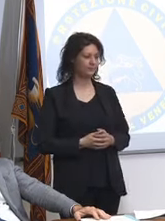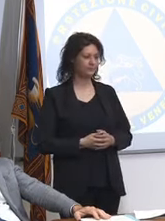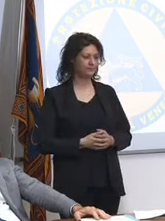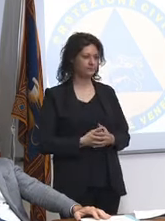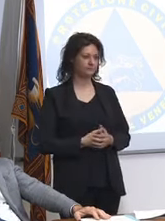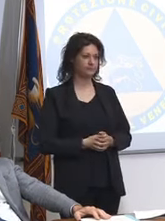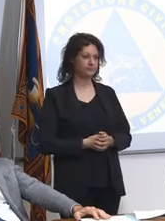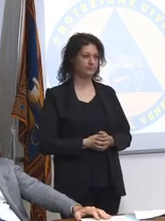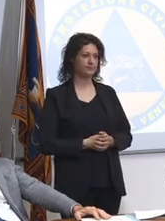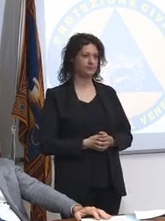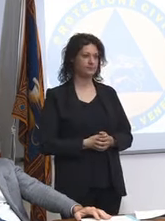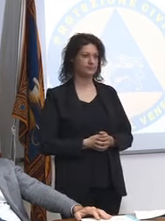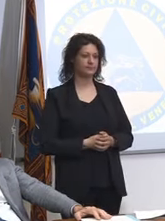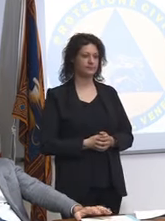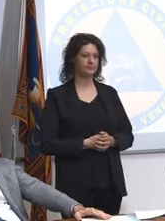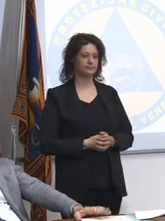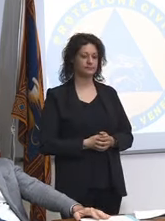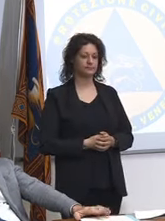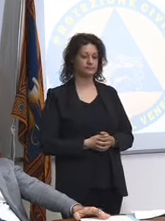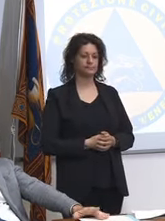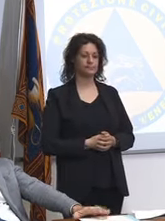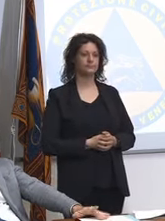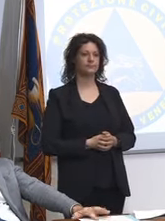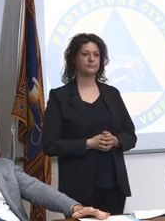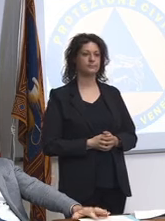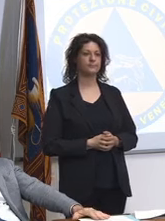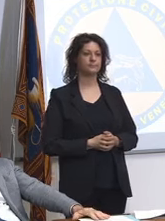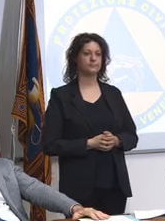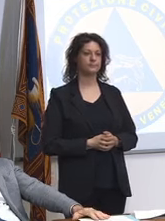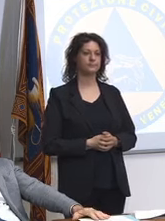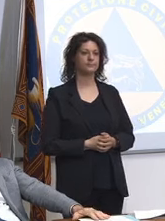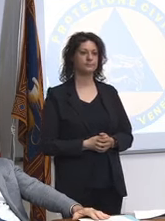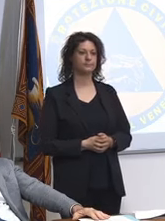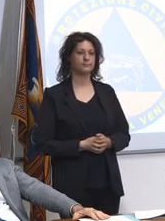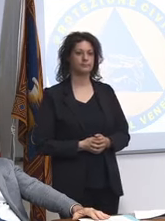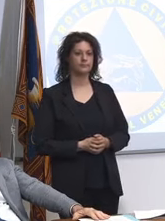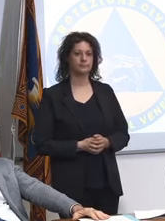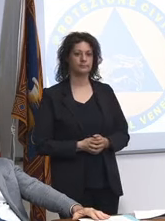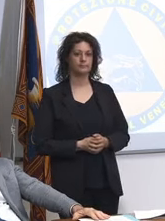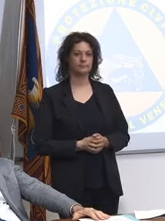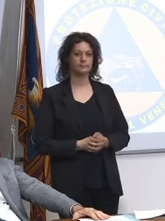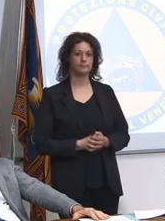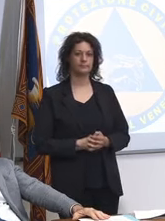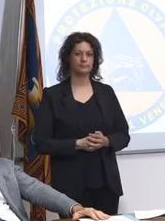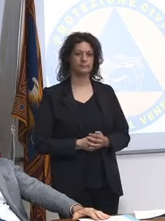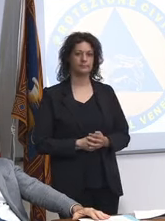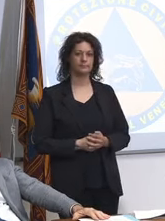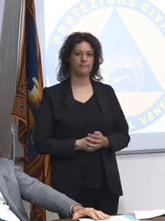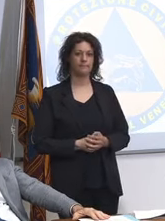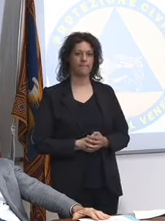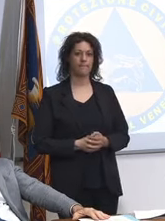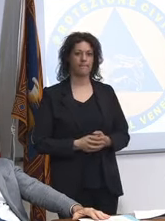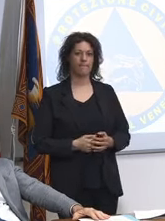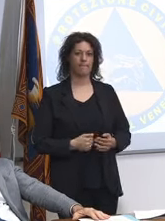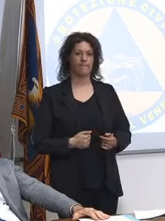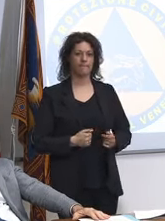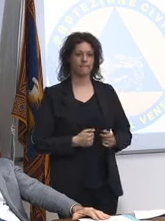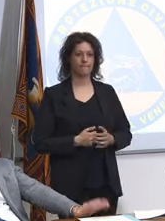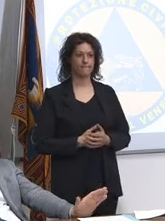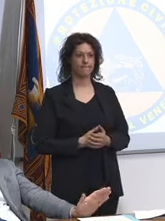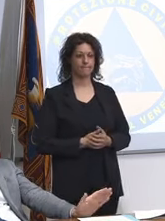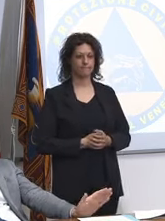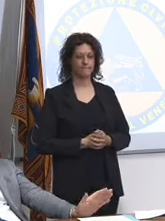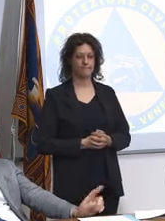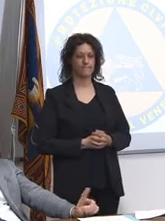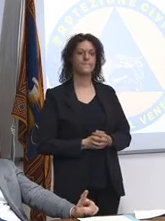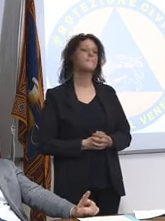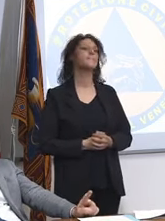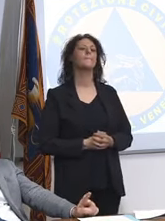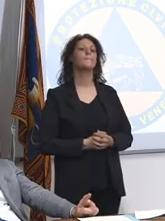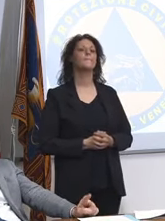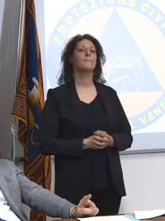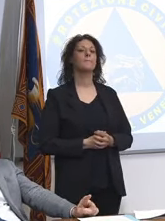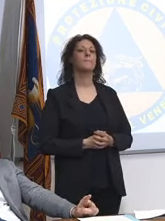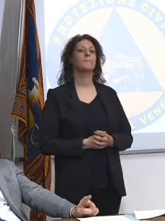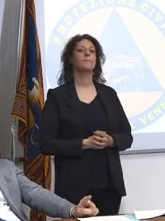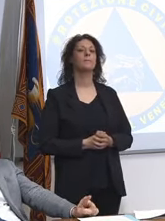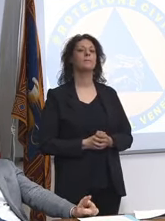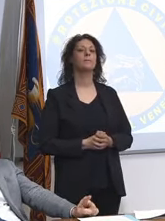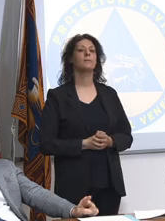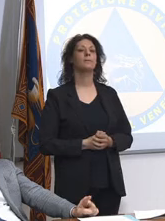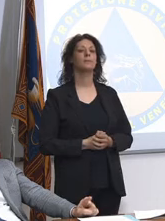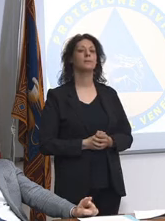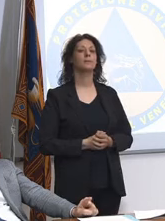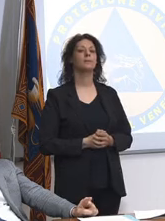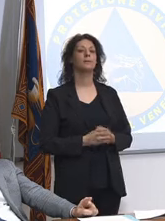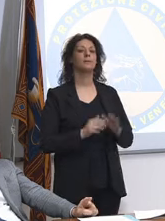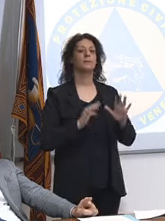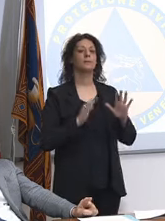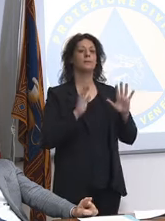nessun altro ha detto. Sì, era una domanda, un chiarimento, sì, che così da, nei